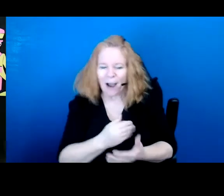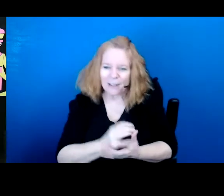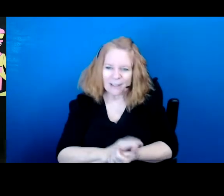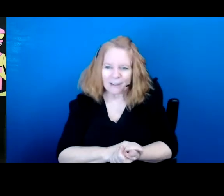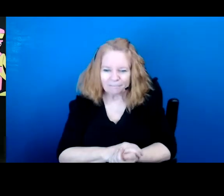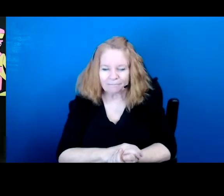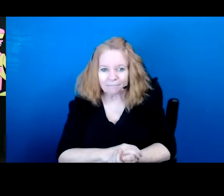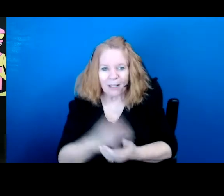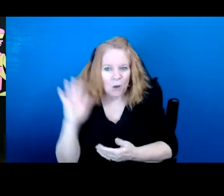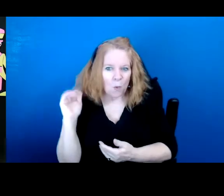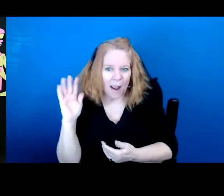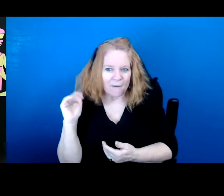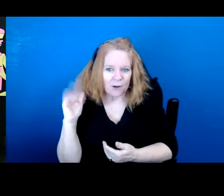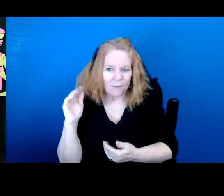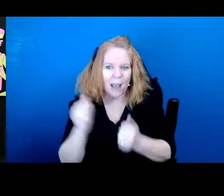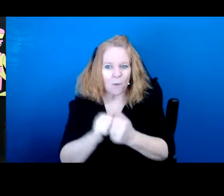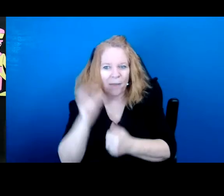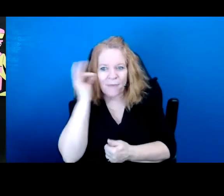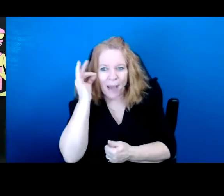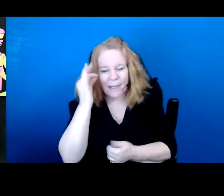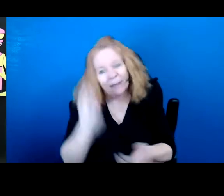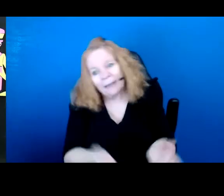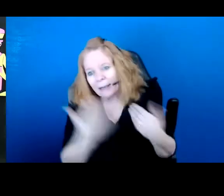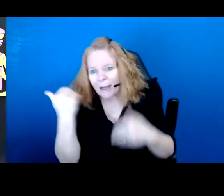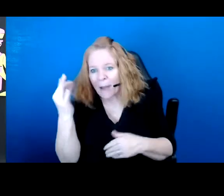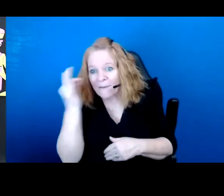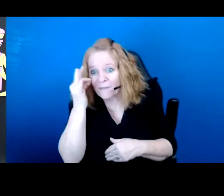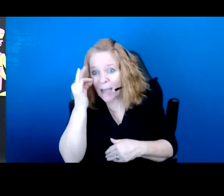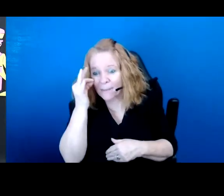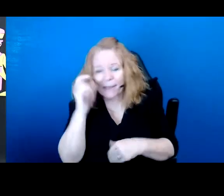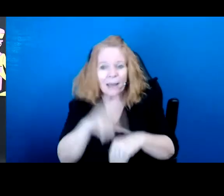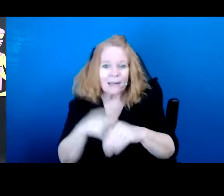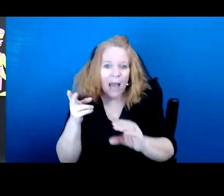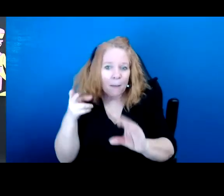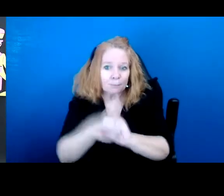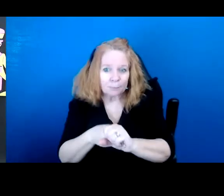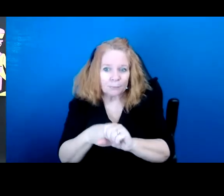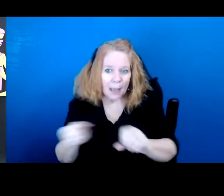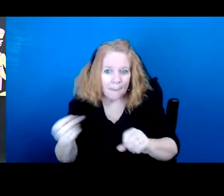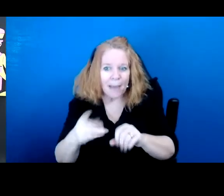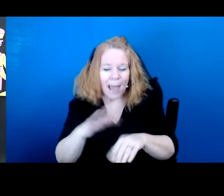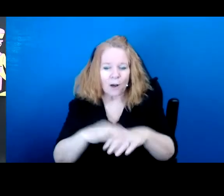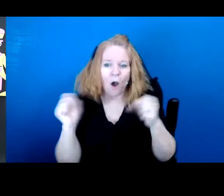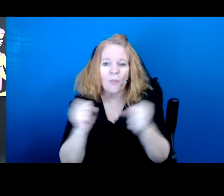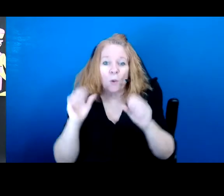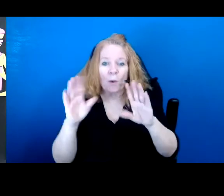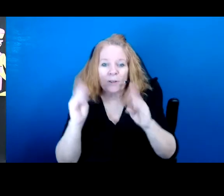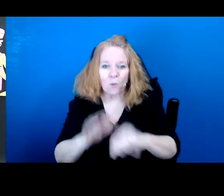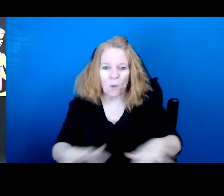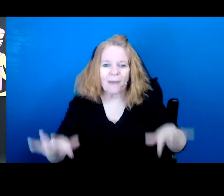cobra muchísimas gracias le doy las gracias y se fue con fabi vámonos fabi es momento de volver al